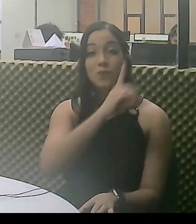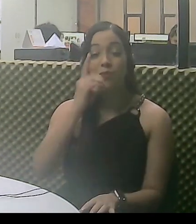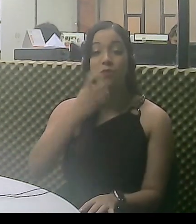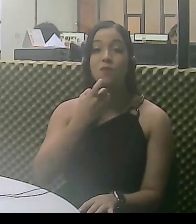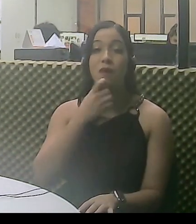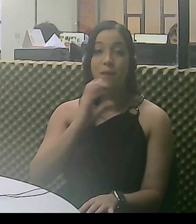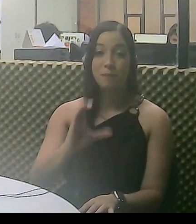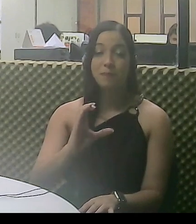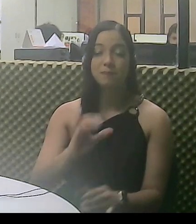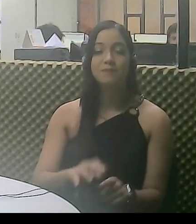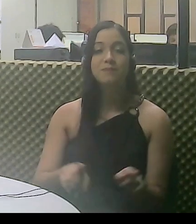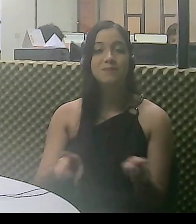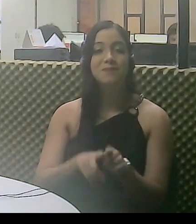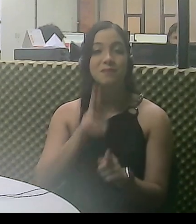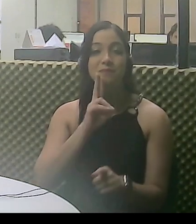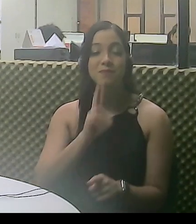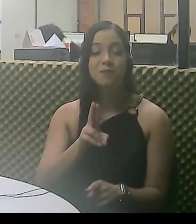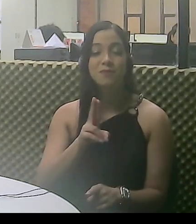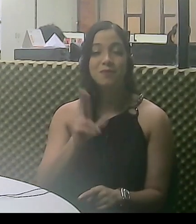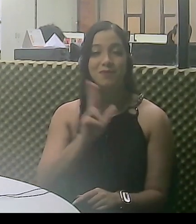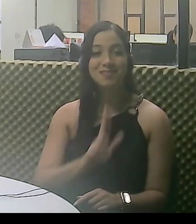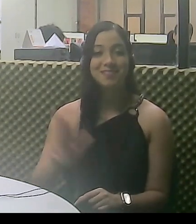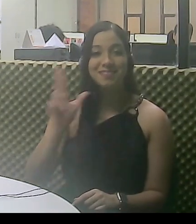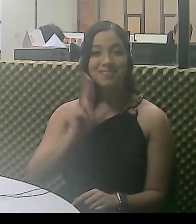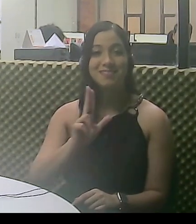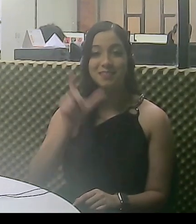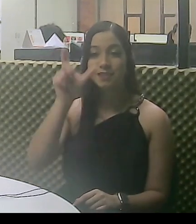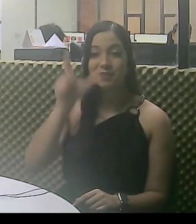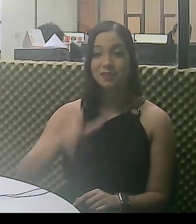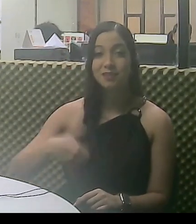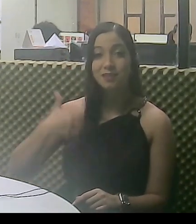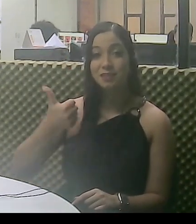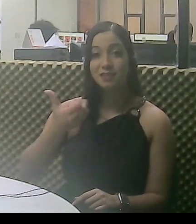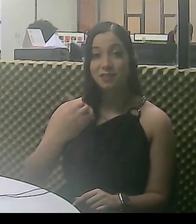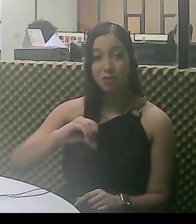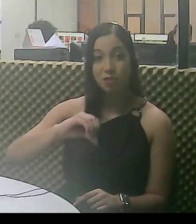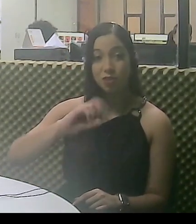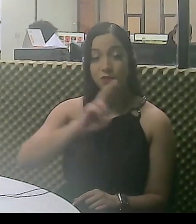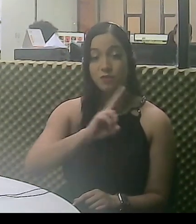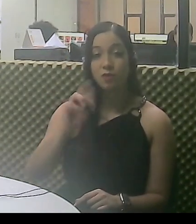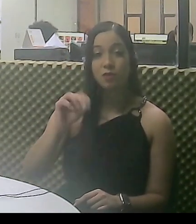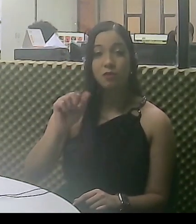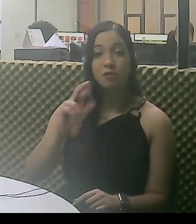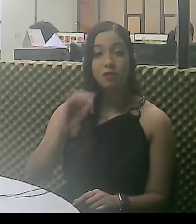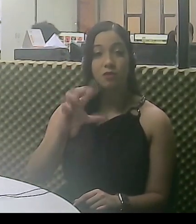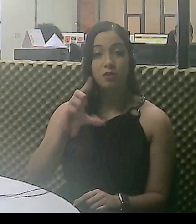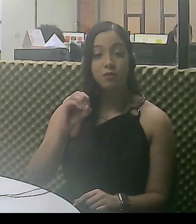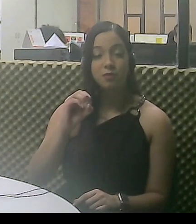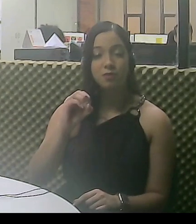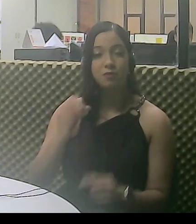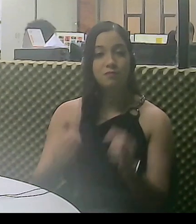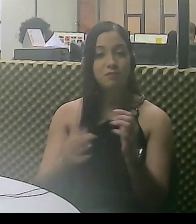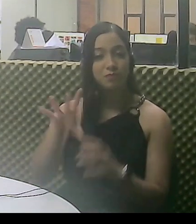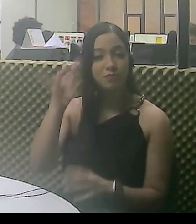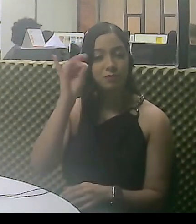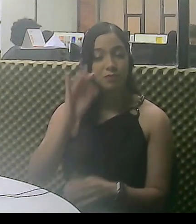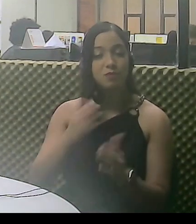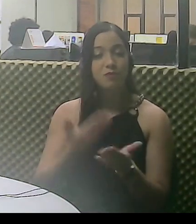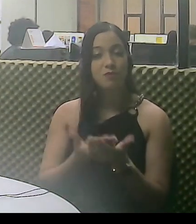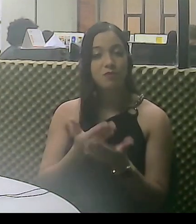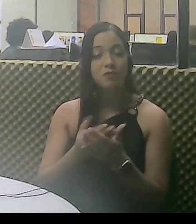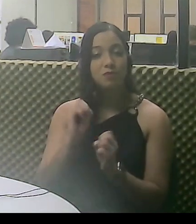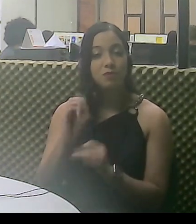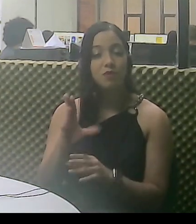Cuiabá. Outro bom resultado para Uberlândia veio com um atleta de 19 anos, Marco Túlio Silva, revelado pelas escolinhas da